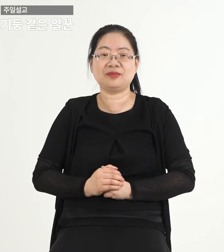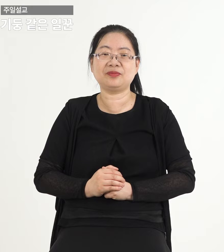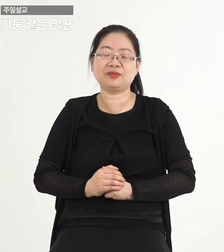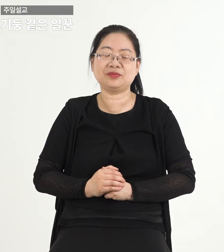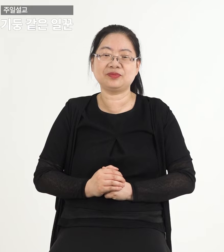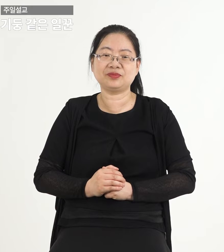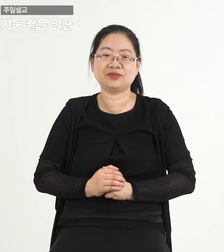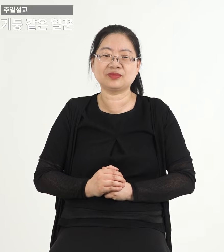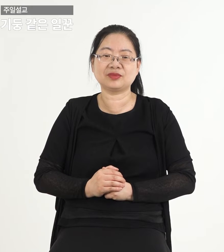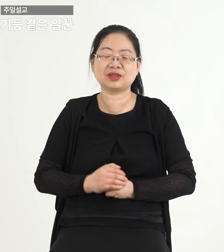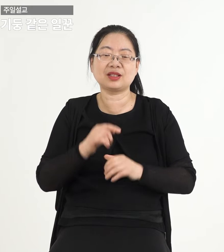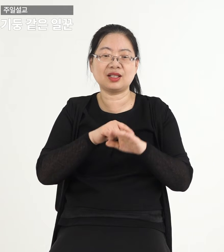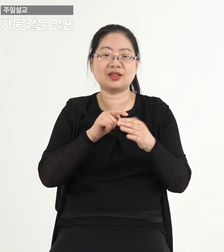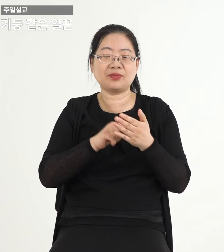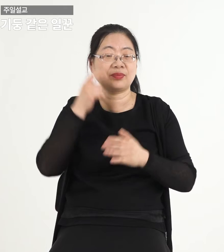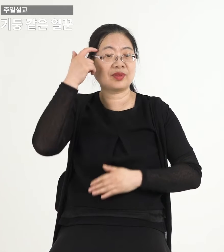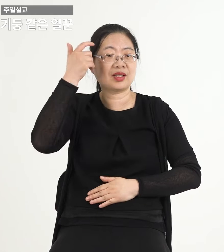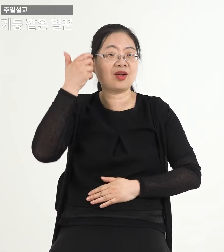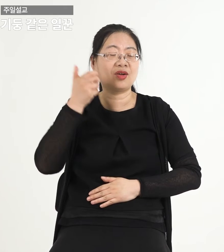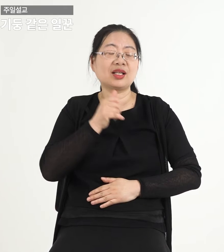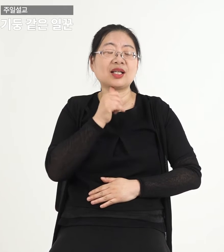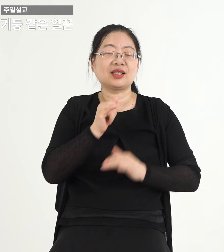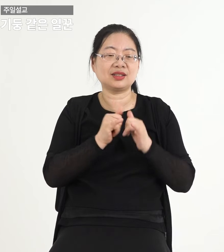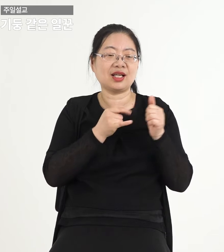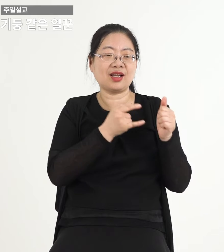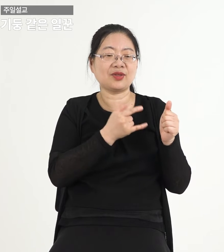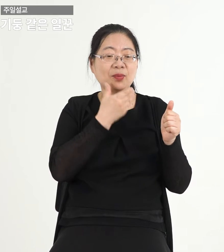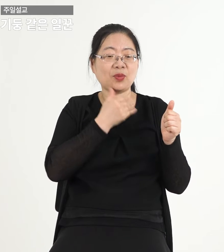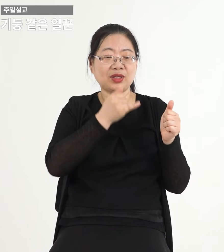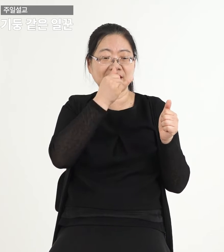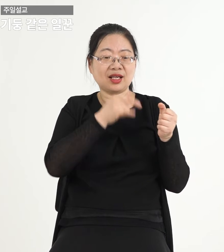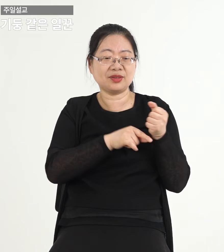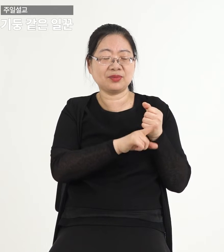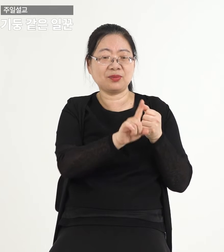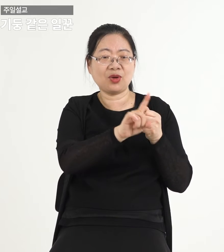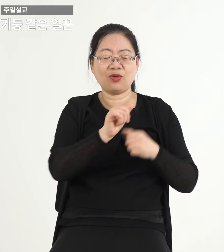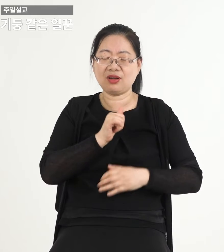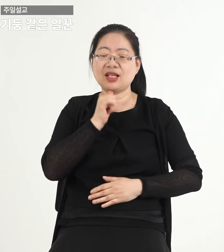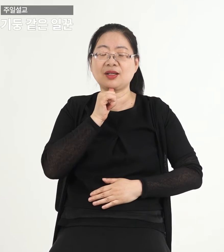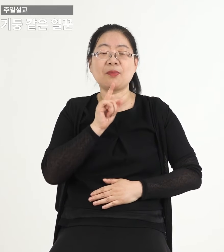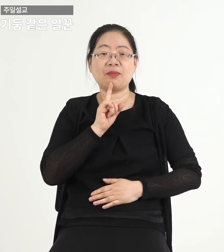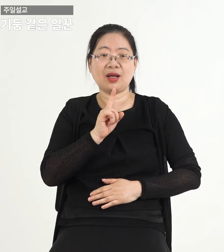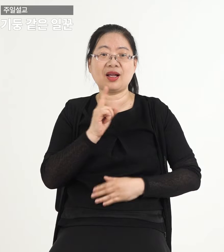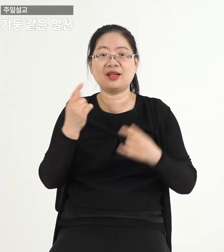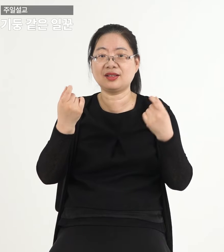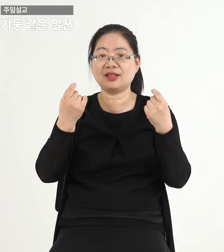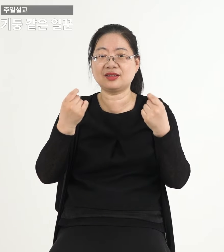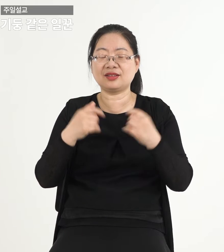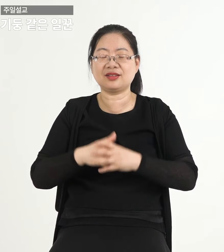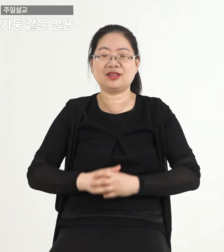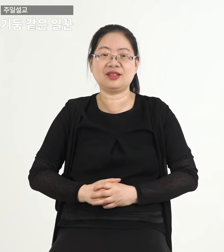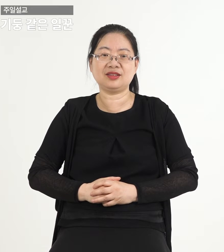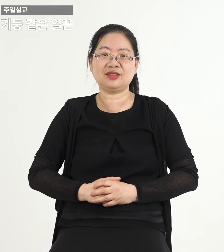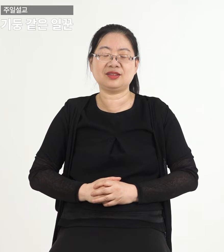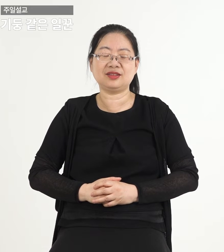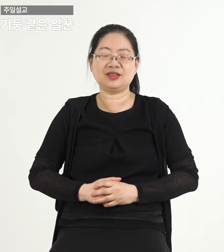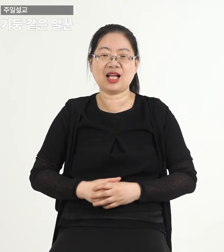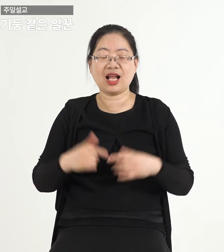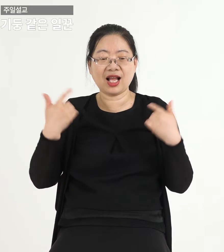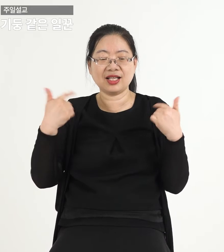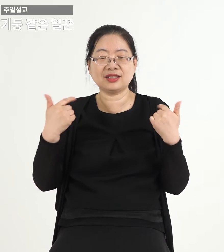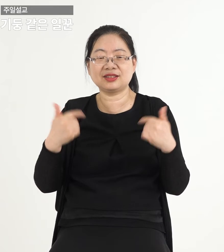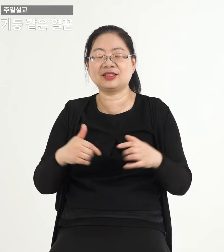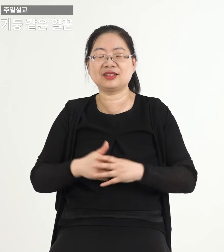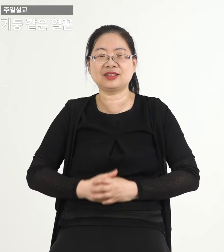그래서 심령이 가난한 자는 복이 있다는 말은, 그 가난하다는 말은 그런 의미예요.